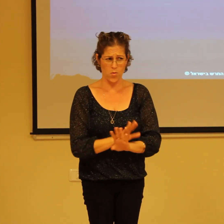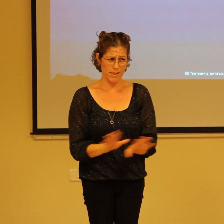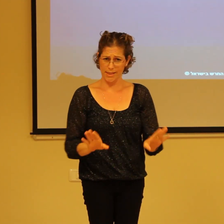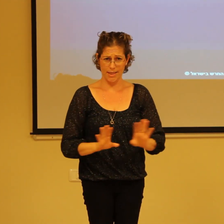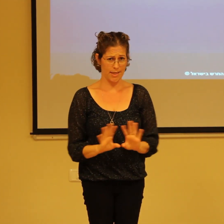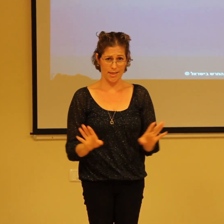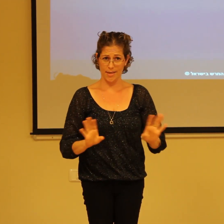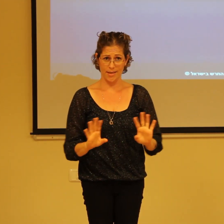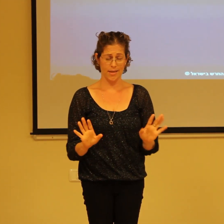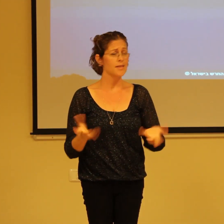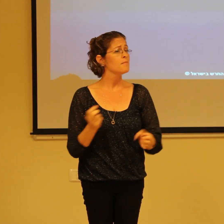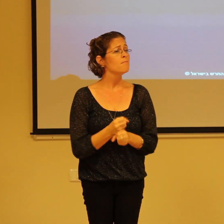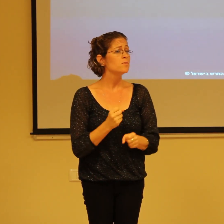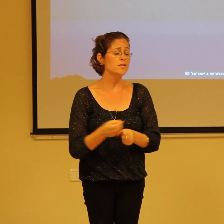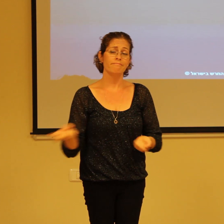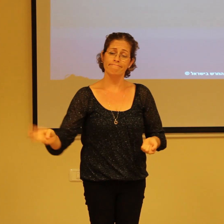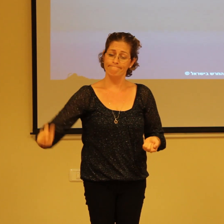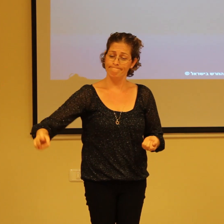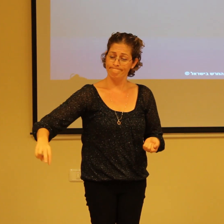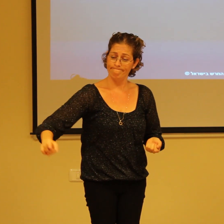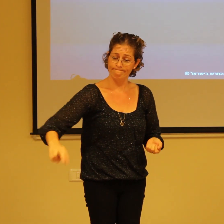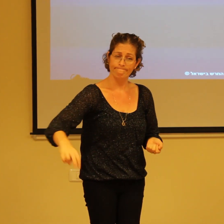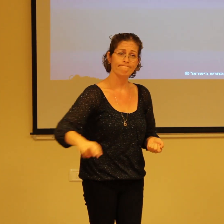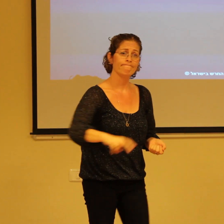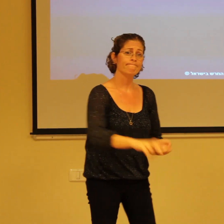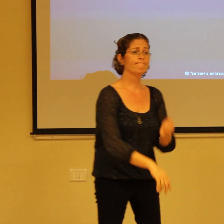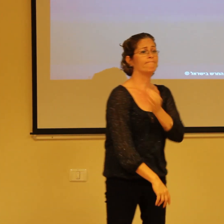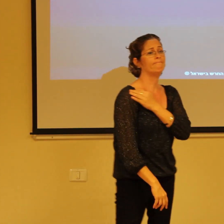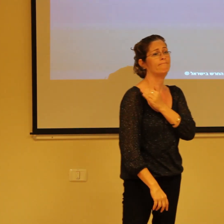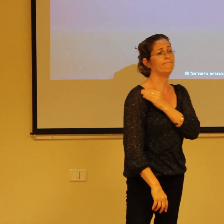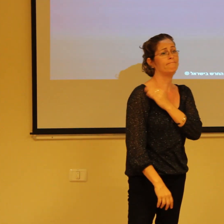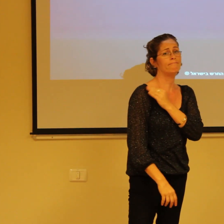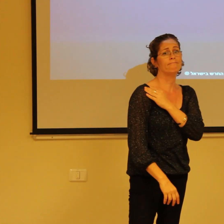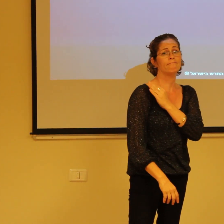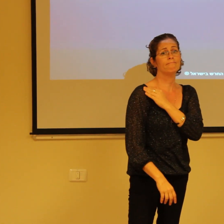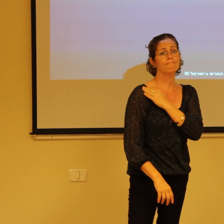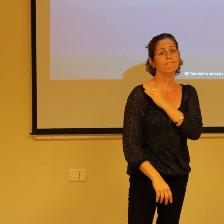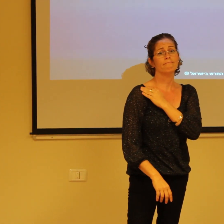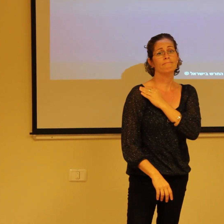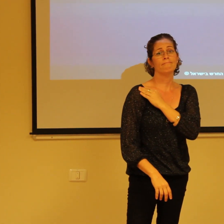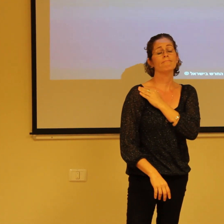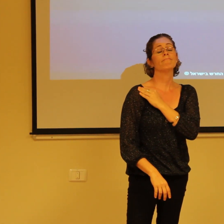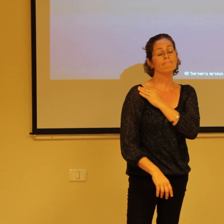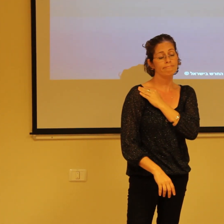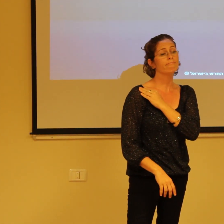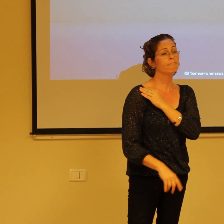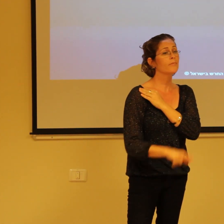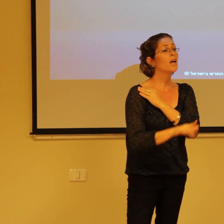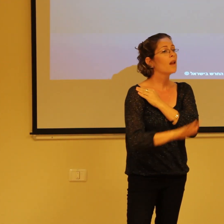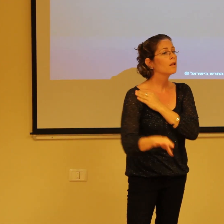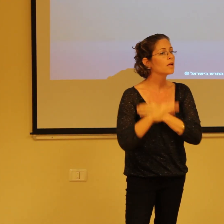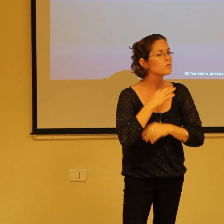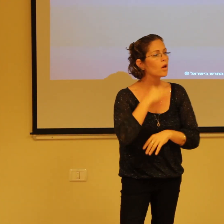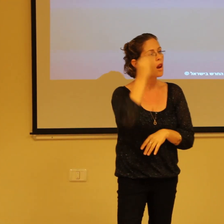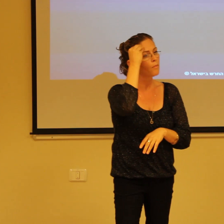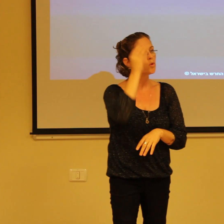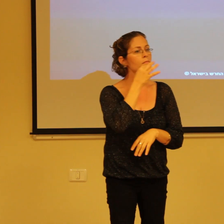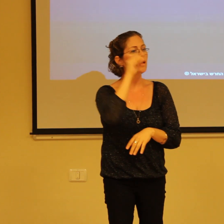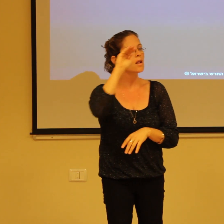לבכות, הבינו שזה לא עוזר להם. אז הם היו קמים מהמיטה, הולכים וקוראים לי ואומרים, אמא, אני בוכה עכשיו. משהו כזה. את הילדים